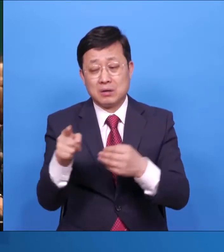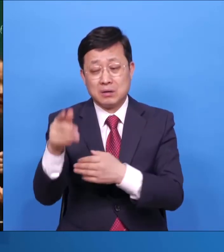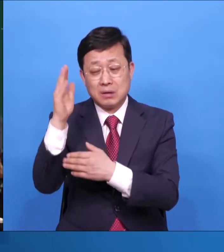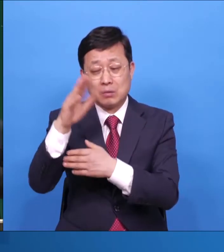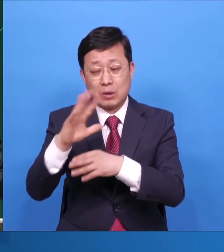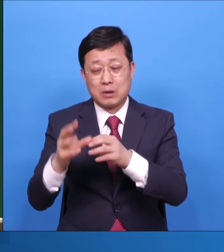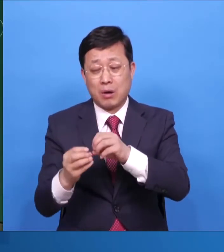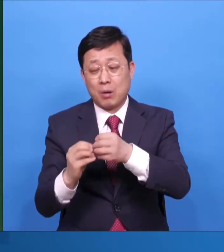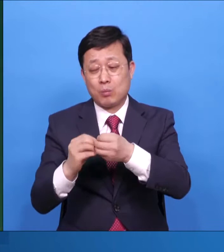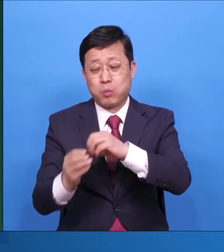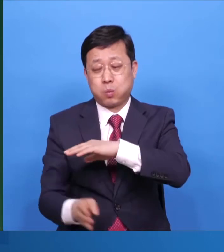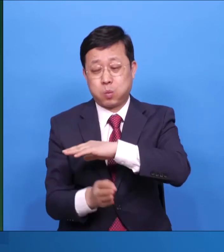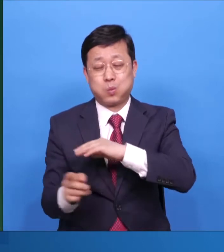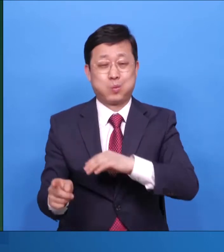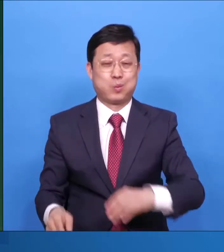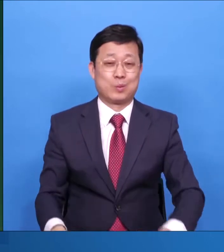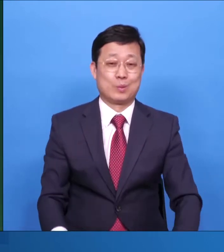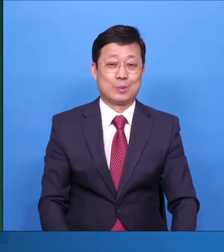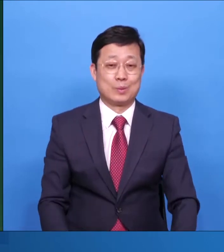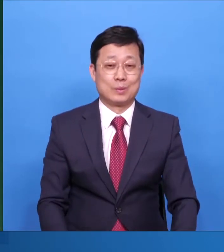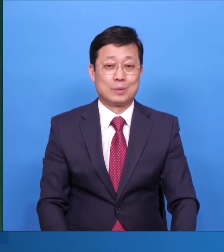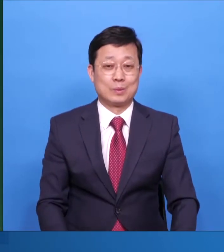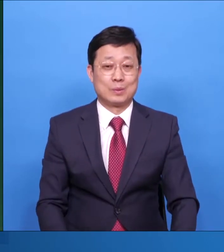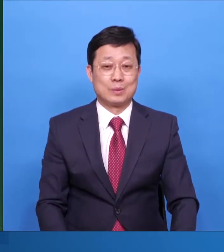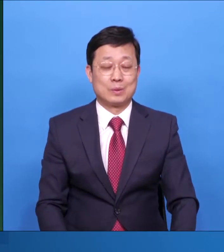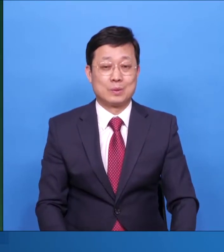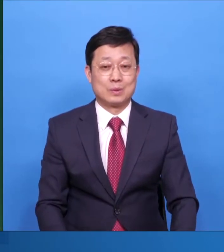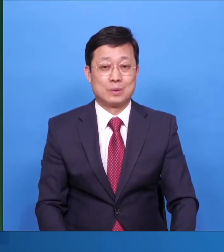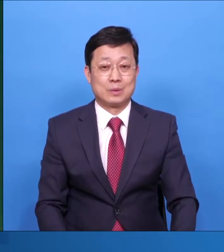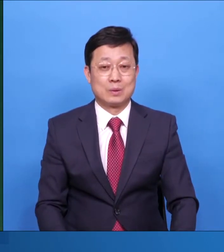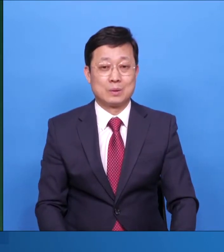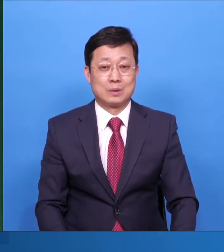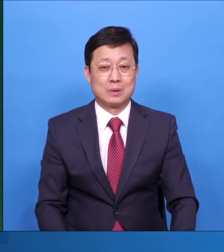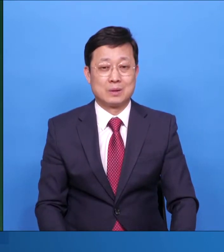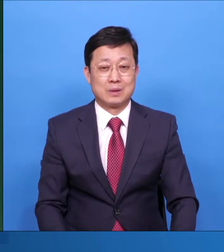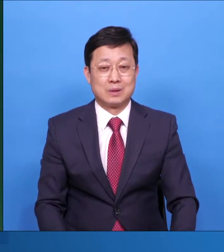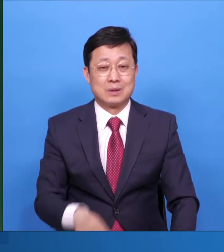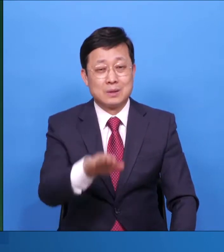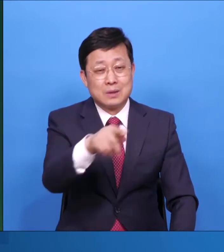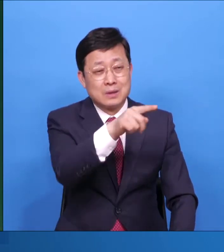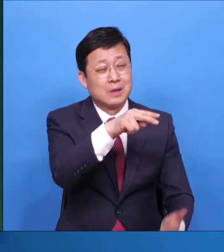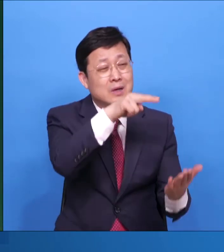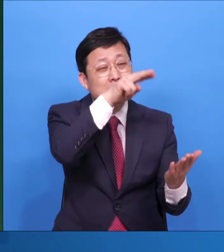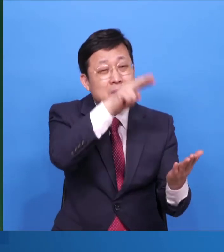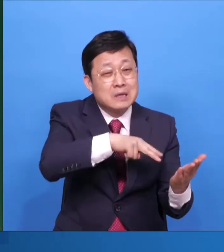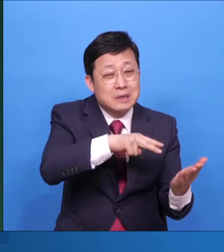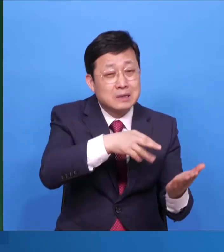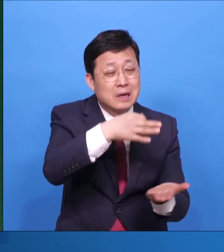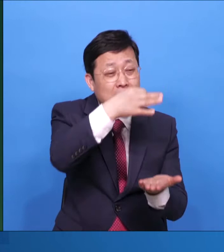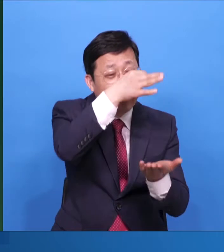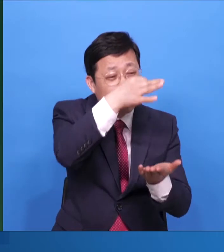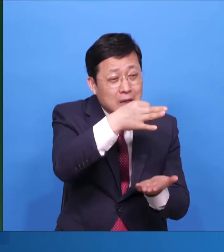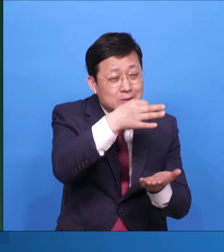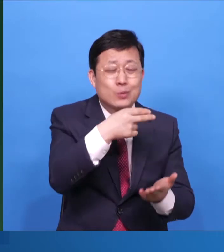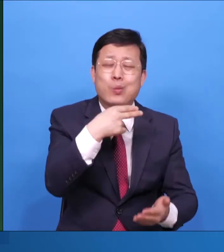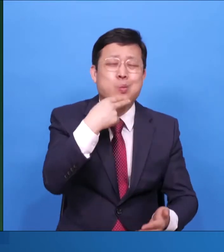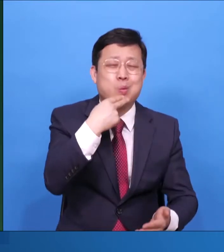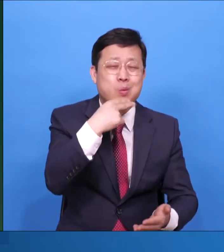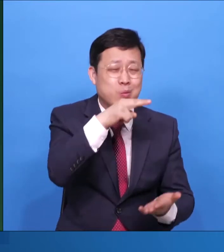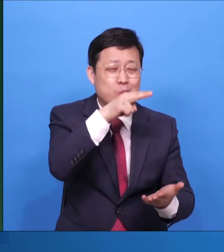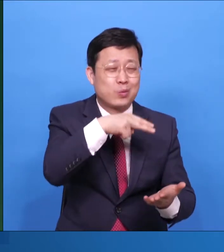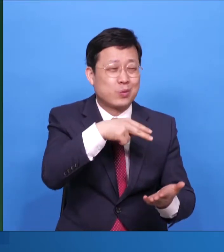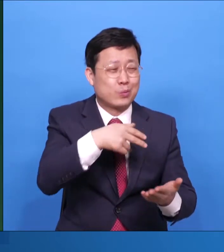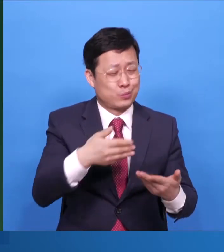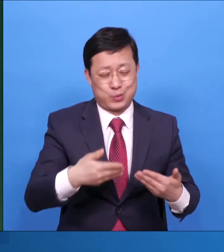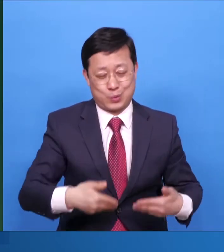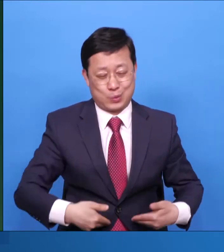어떤 면에서 사실 또 모르면 무시군 되니까 읽지 이럴 가치도 없어요, 사실은. En algún aspecto, si no lo leemos, seremos ignorantes. Es bueno